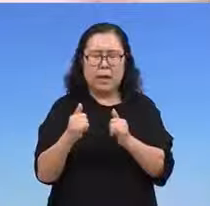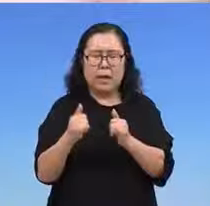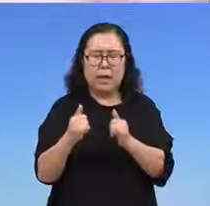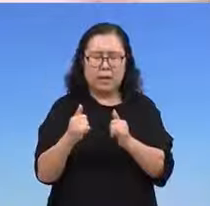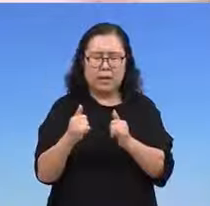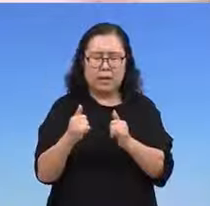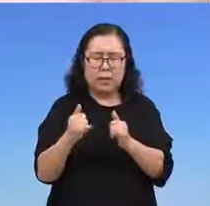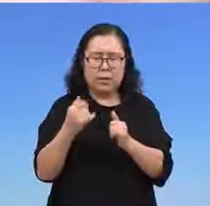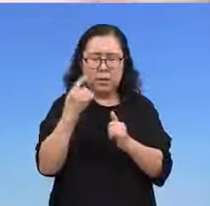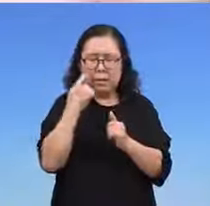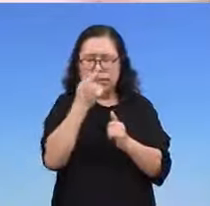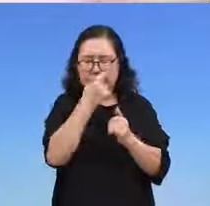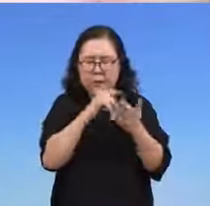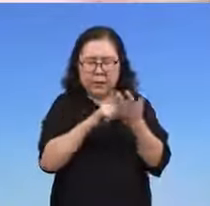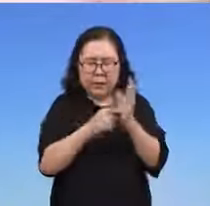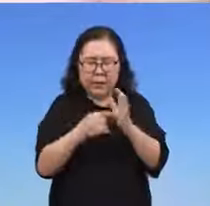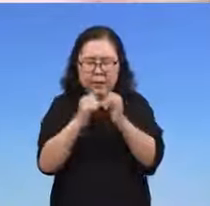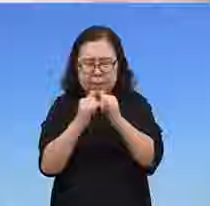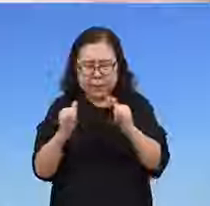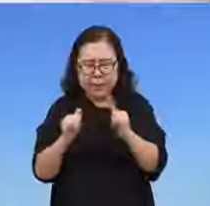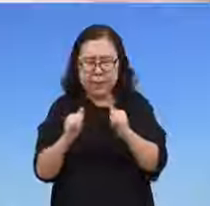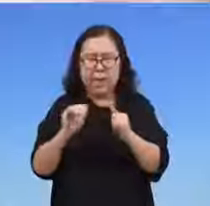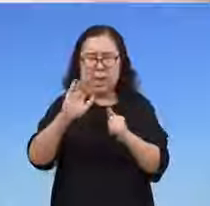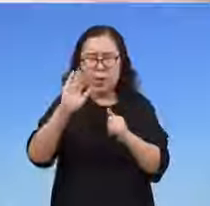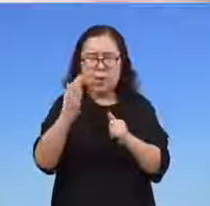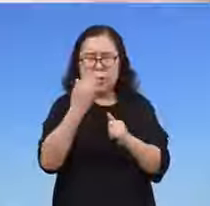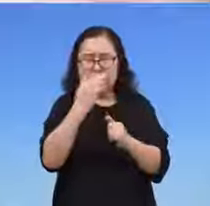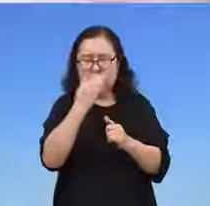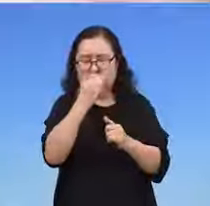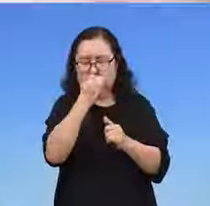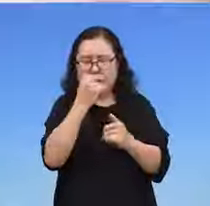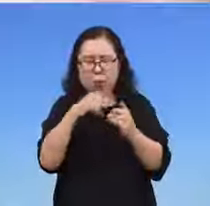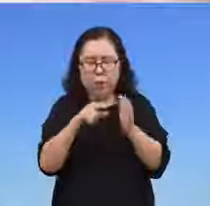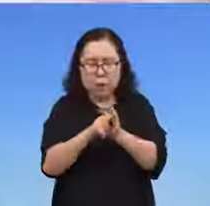감옥에 갇혀 있던 바울이 이러한